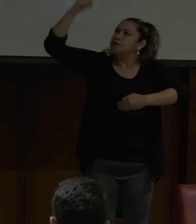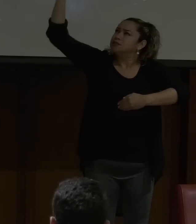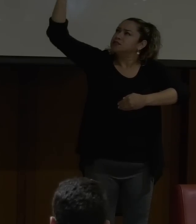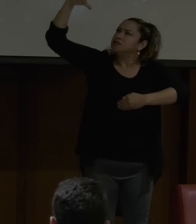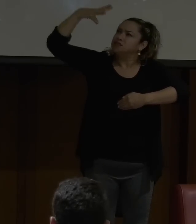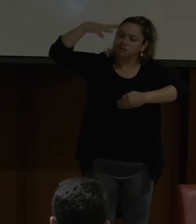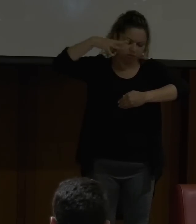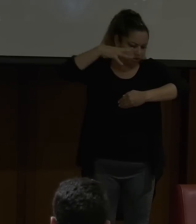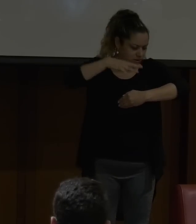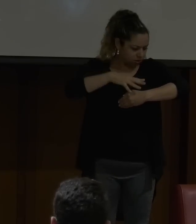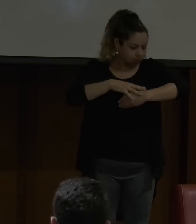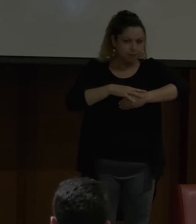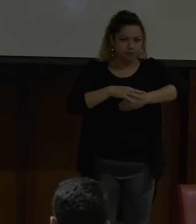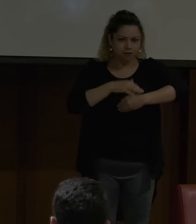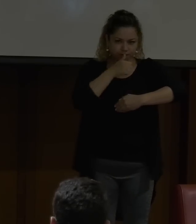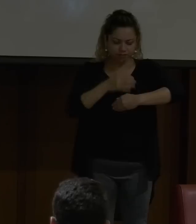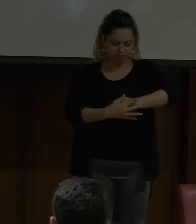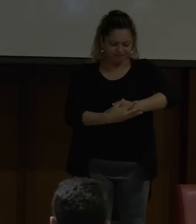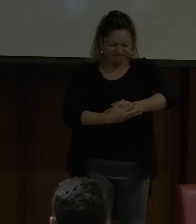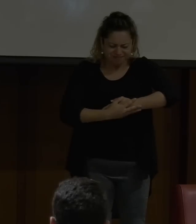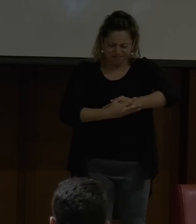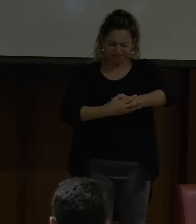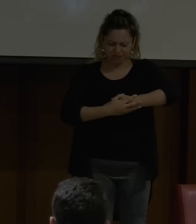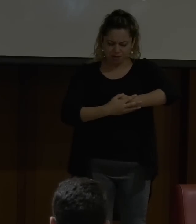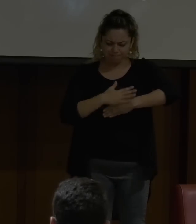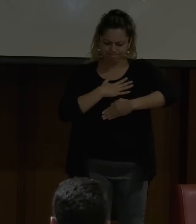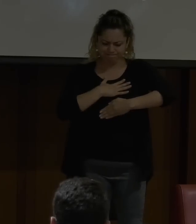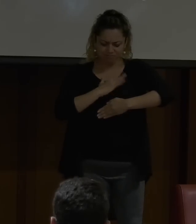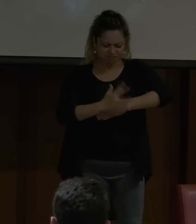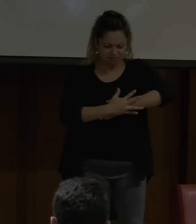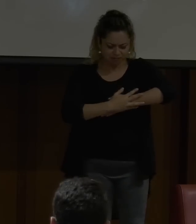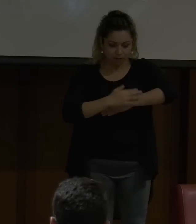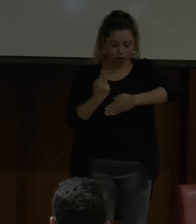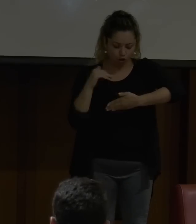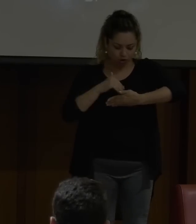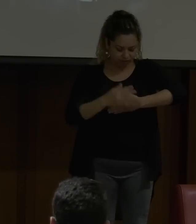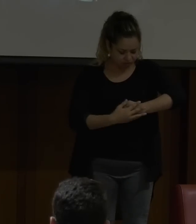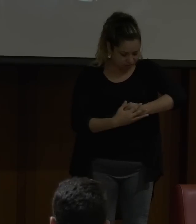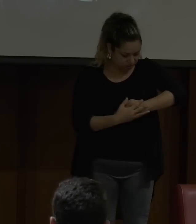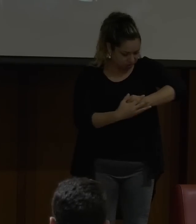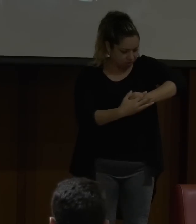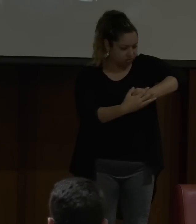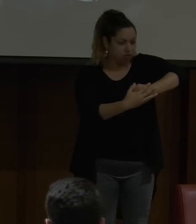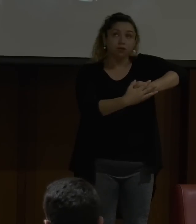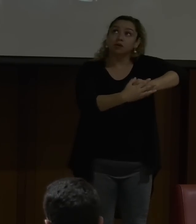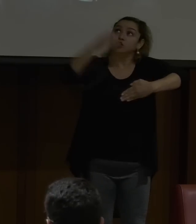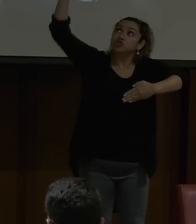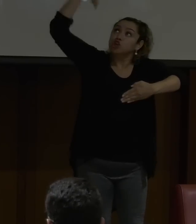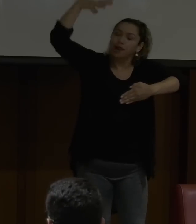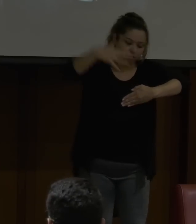perder la esperanza, apretó un poco más el frágil cuerpecito, mientras lo separó de su propio cuerpo, levantándolo hasta ponerlo de cara al